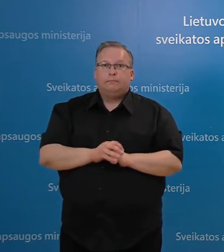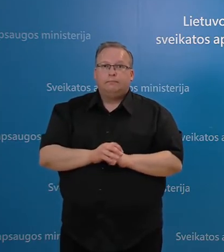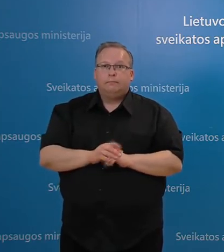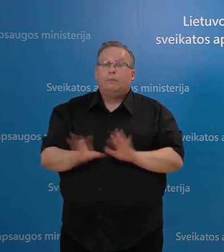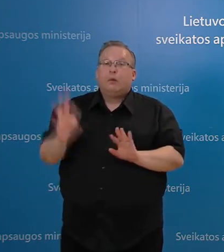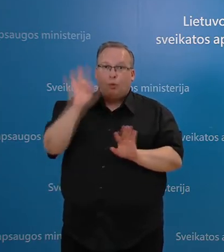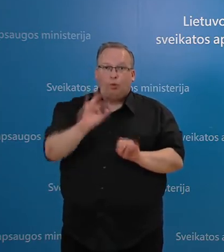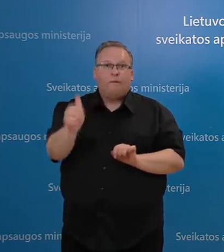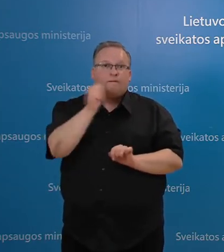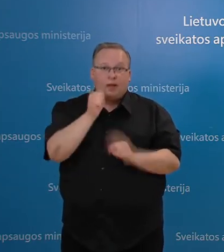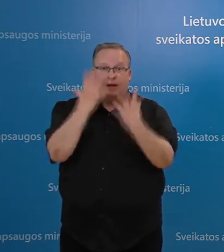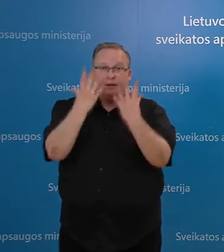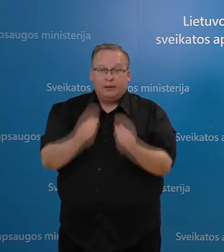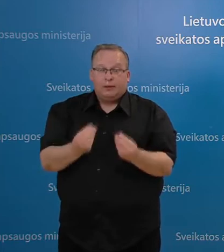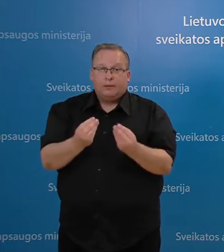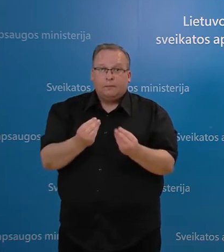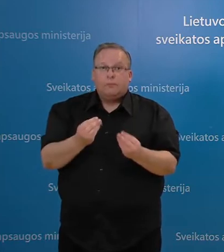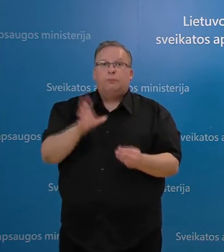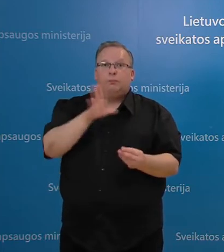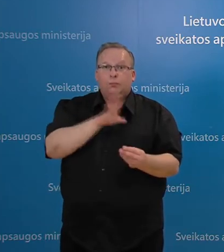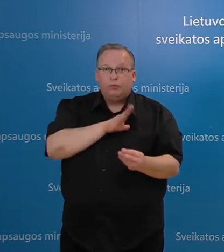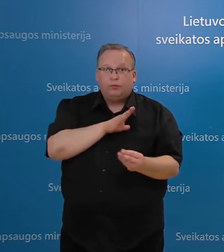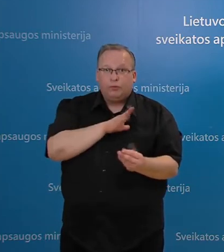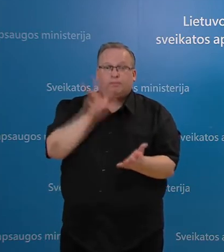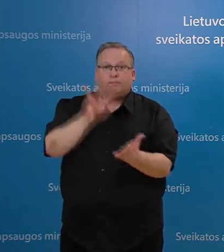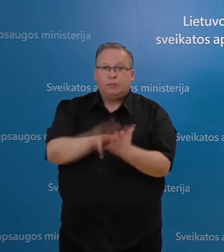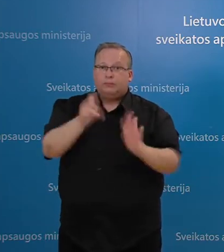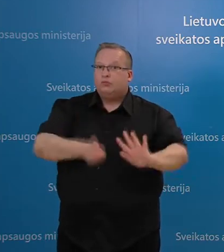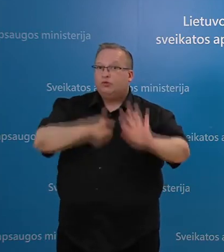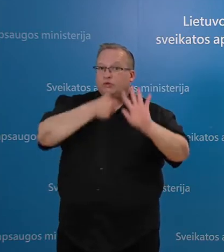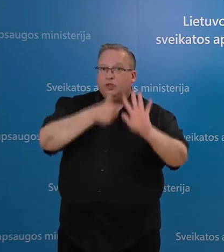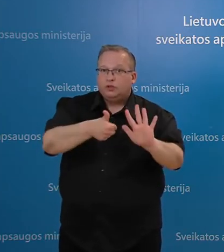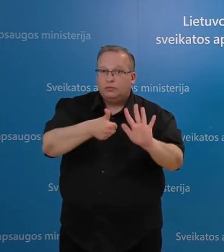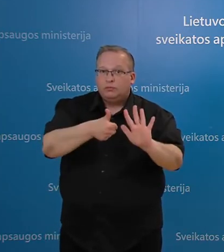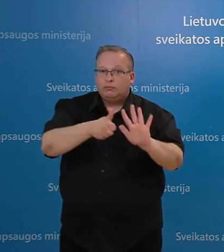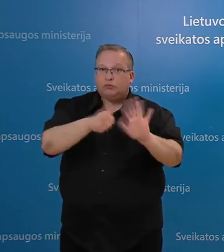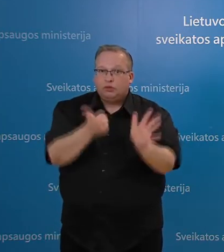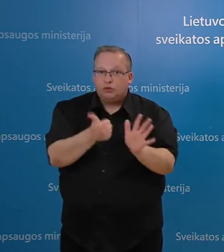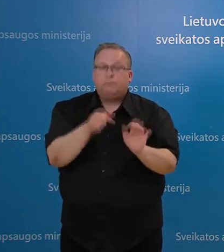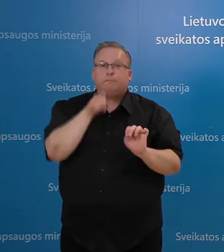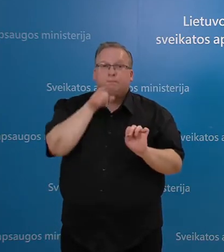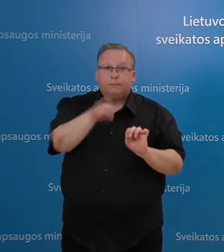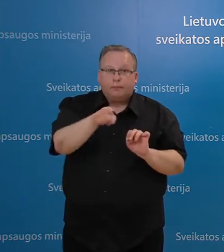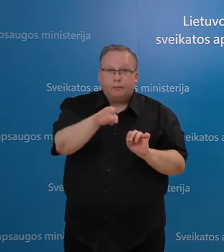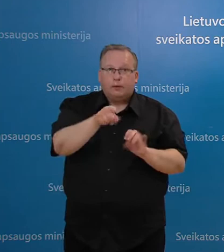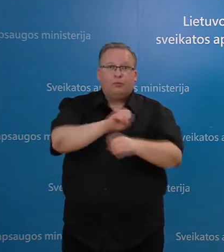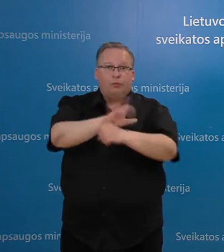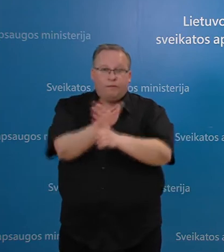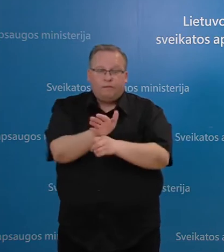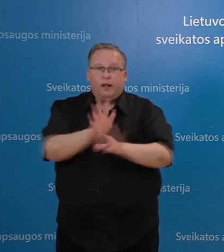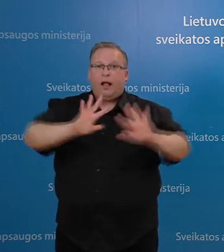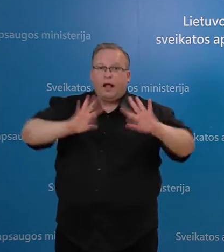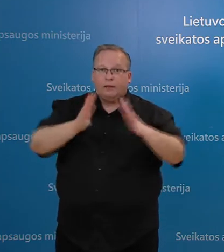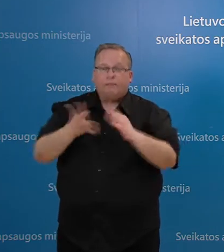Kalbant apie vakar dieną, tai, kaip minėjau, buvo patvirtinti 6 koronaviruso infekcijos atvejai.